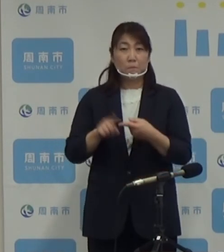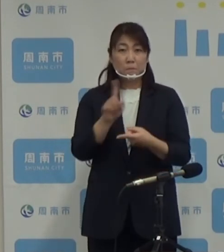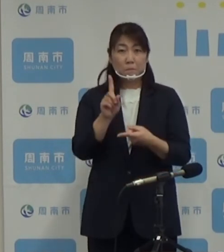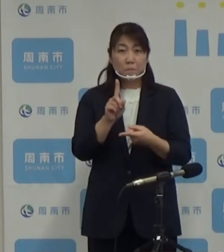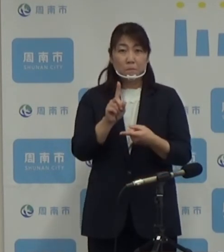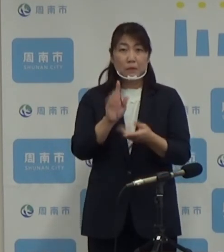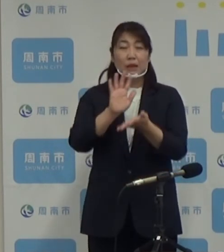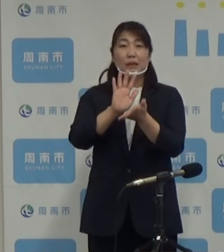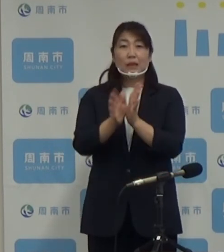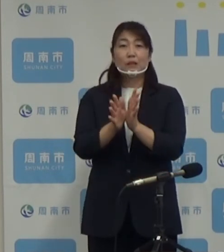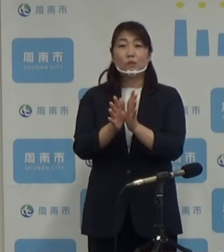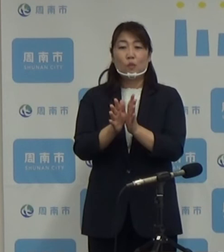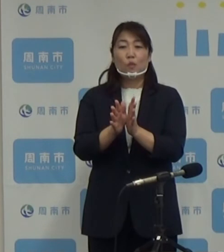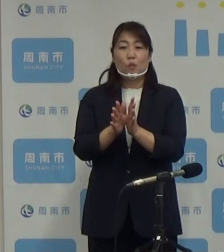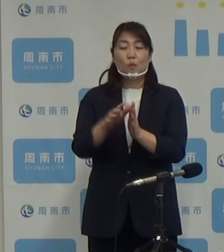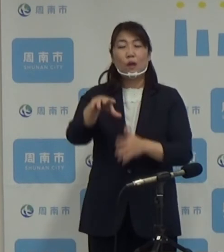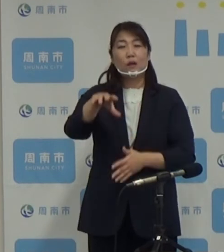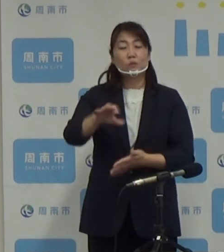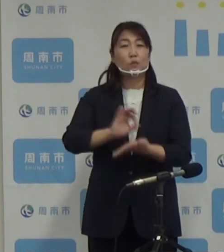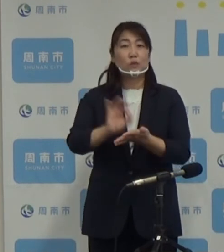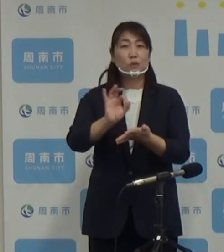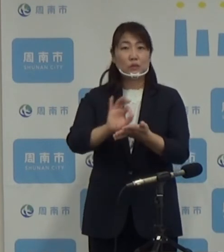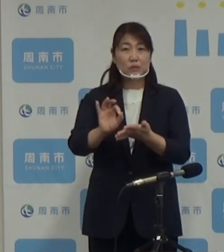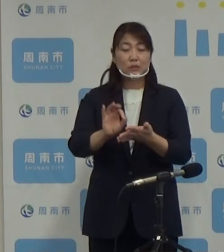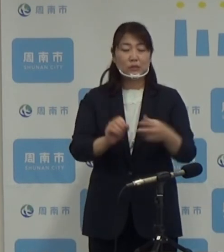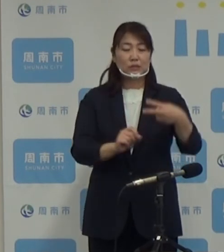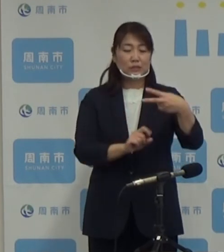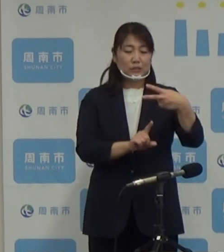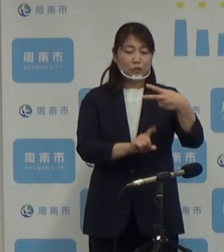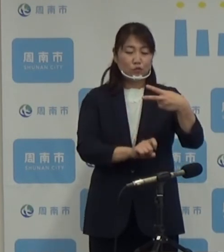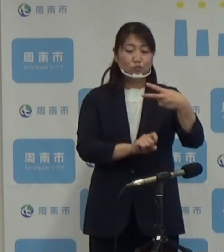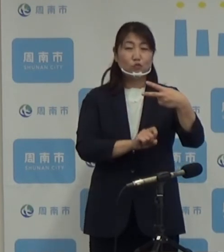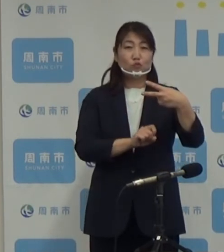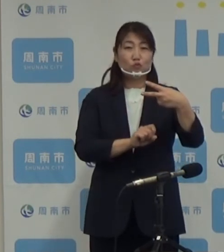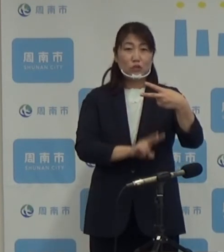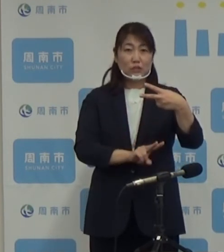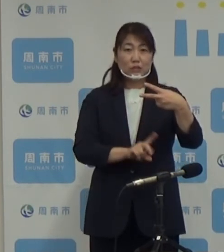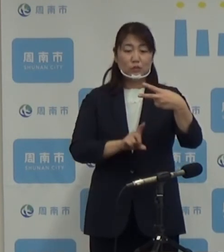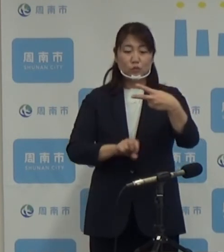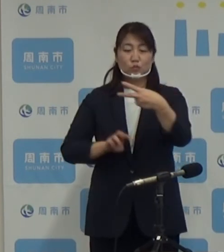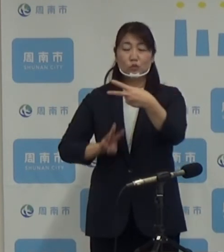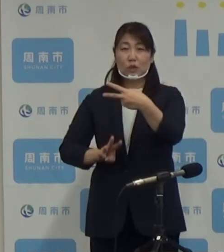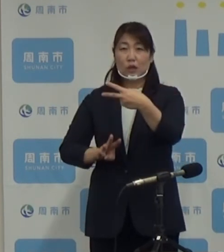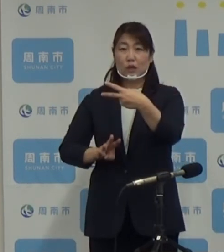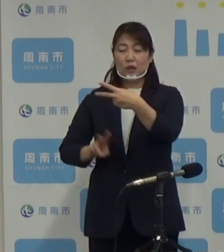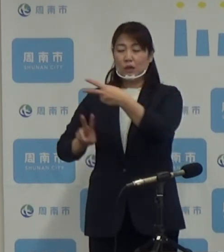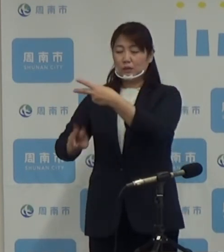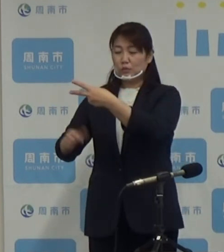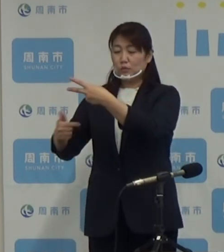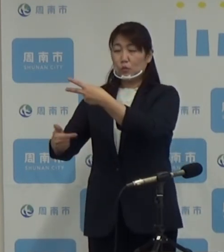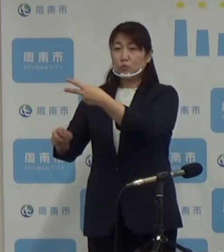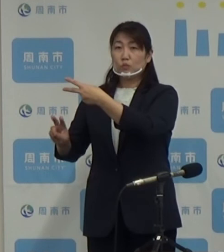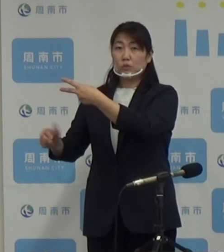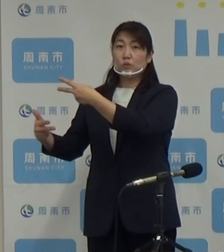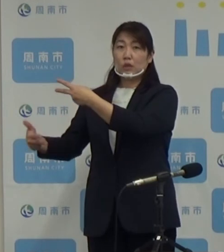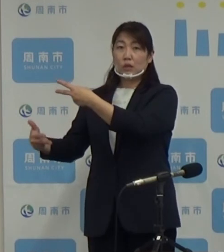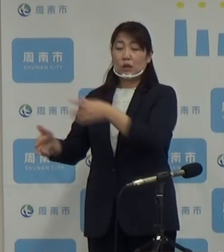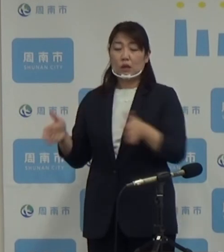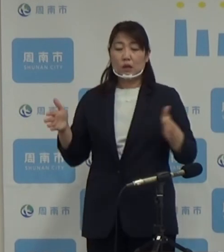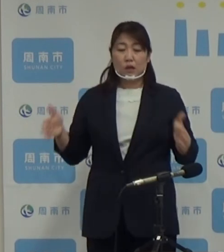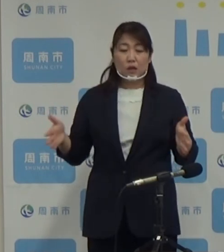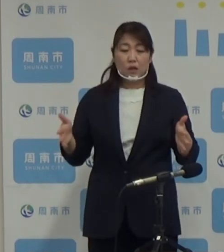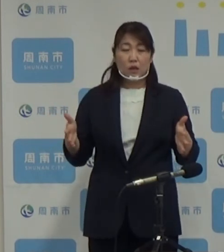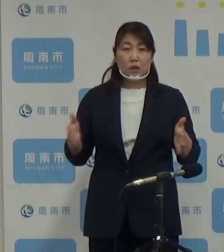県営会場を利用しにがその中23日2627日の